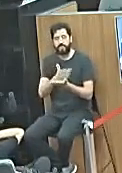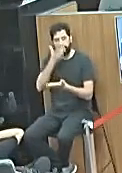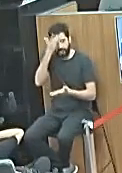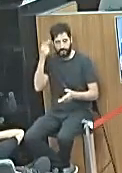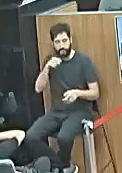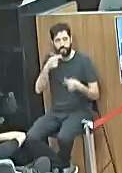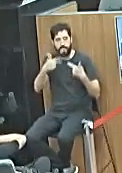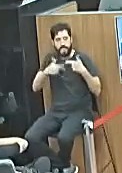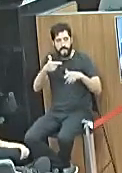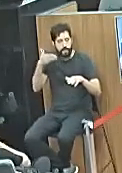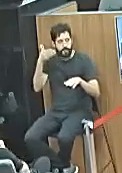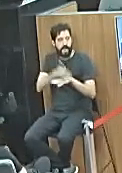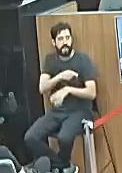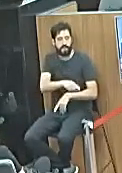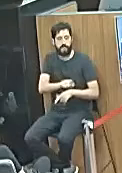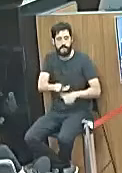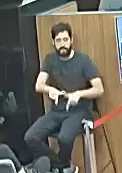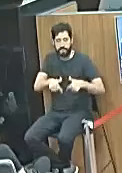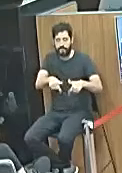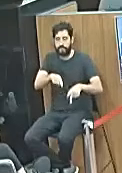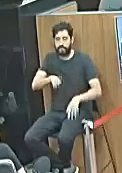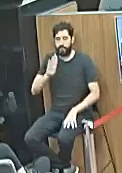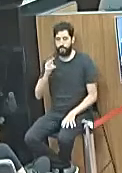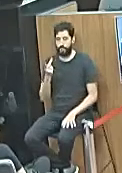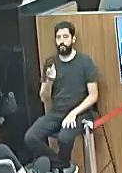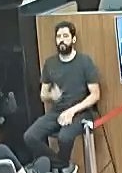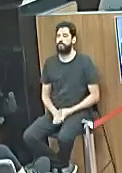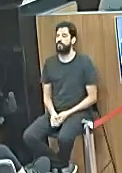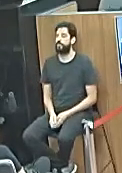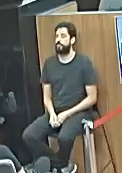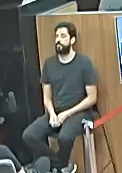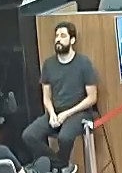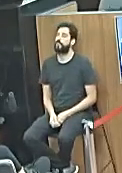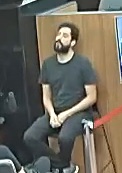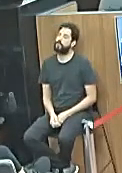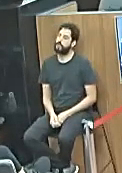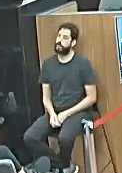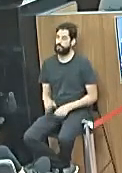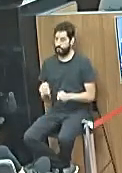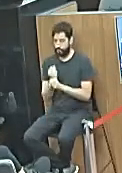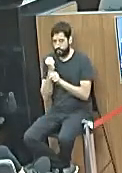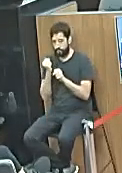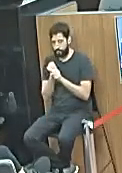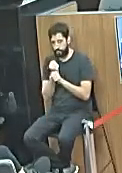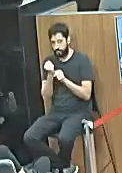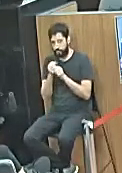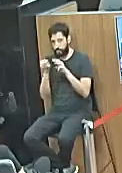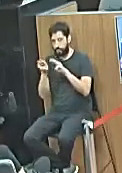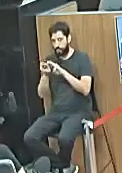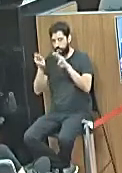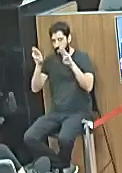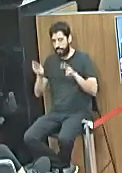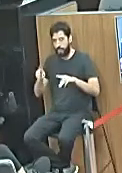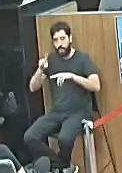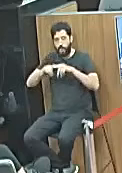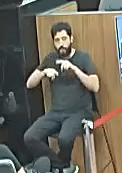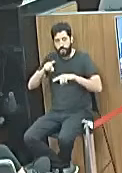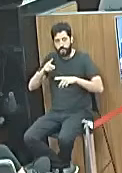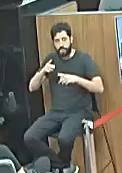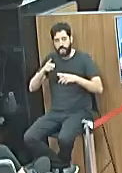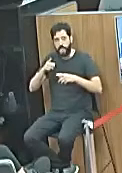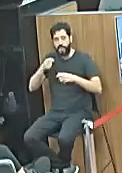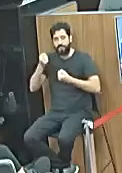trabalha com com essa ação aqui em belo horizonte construir um museu de objetos e ver e